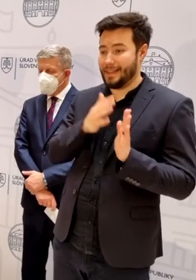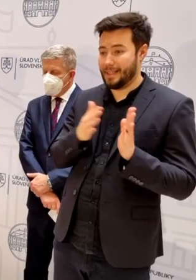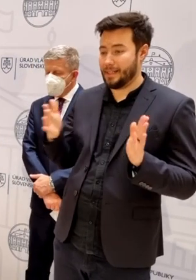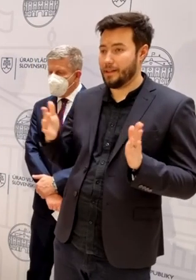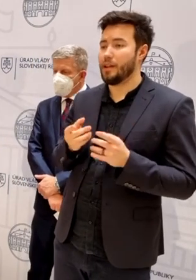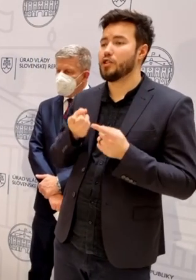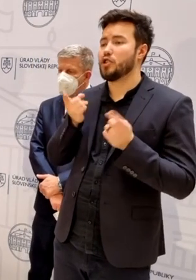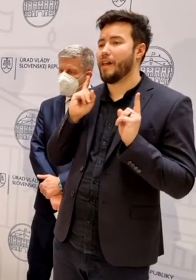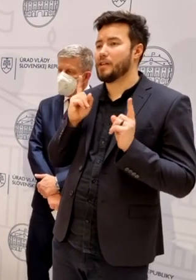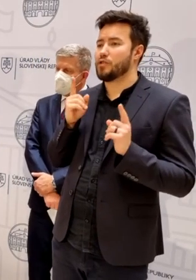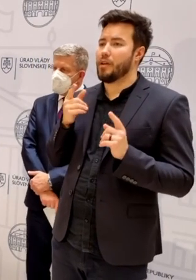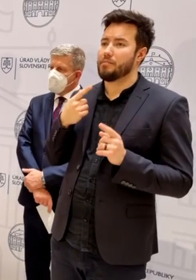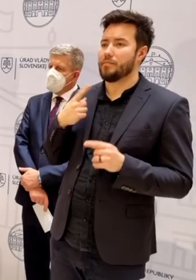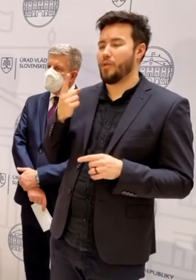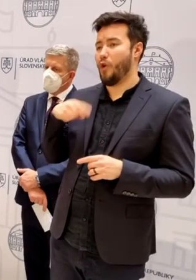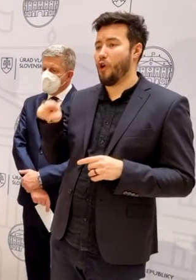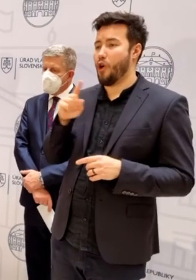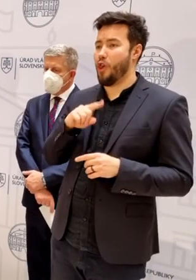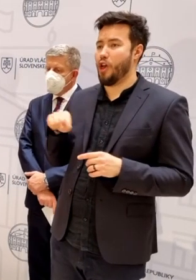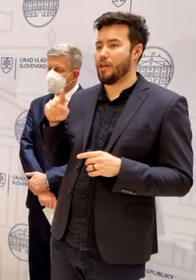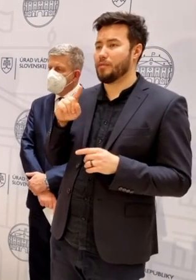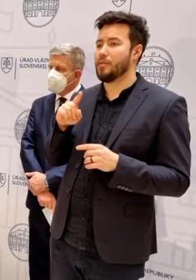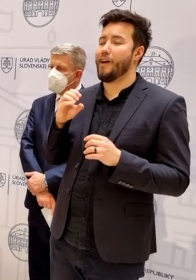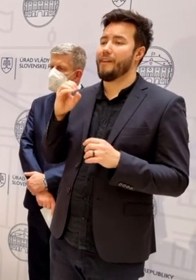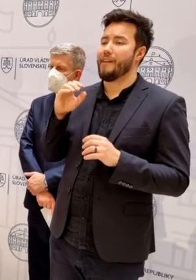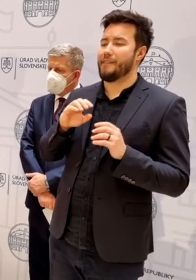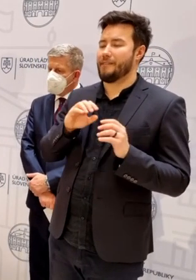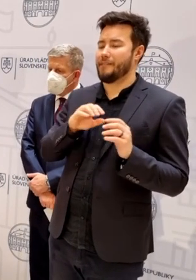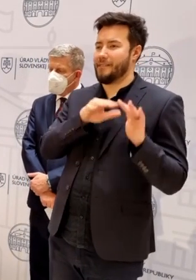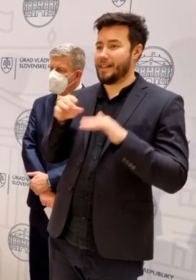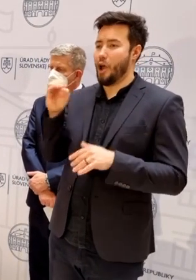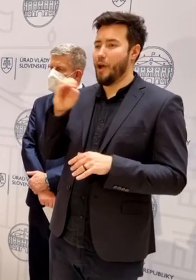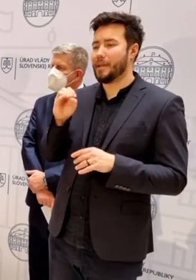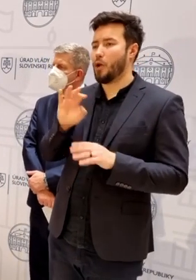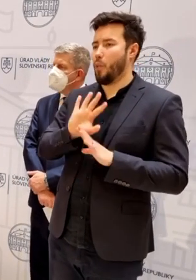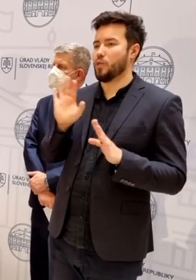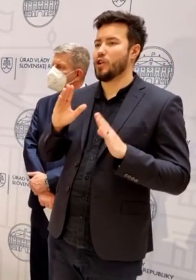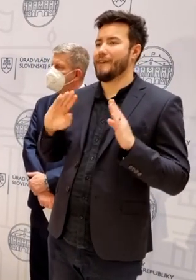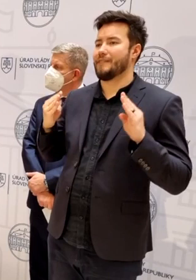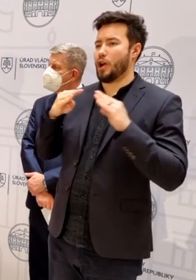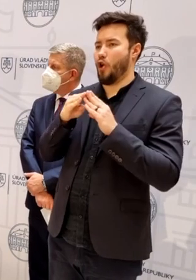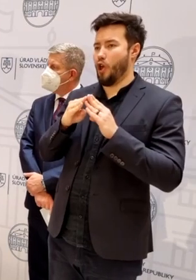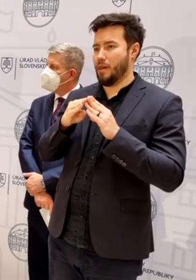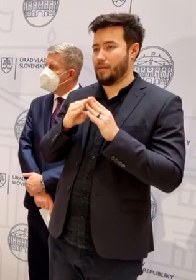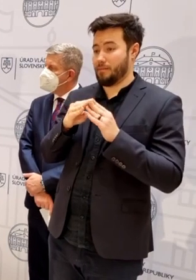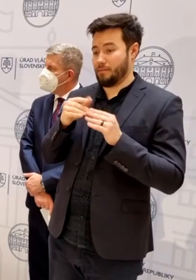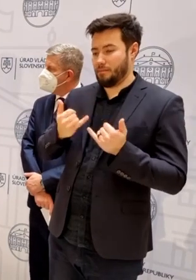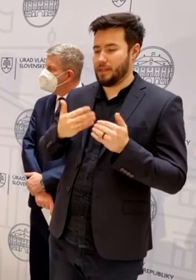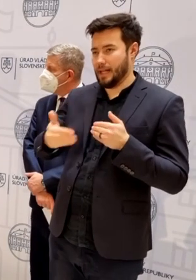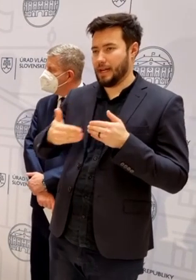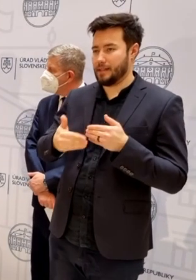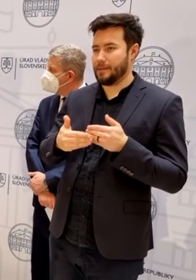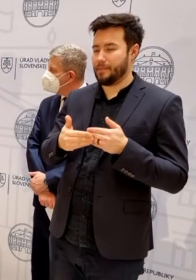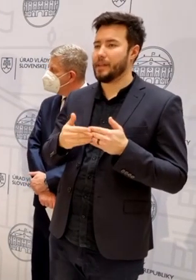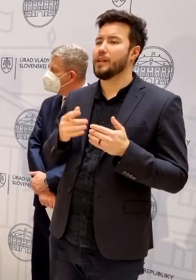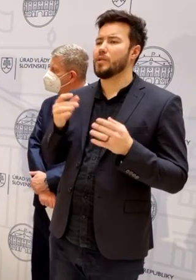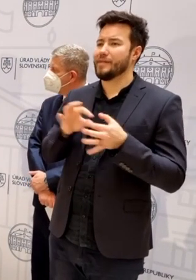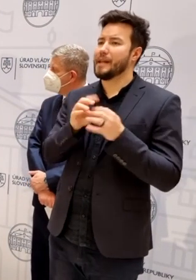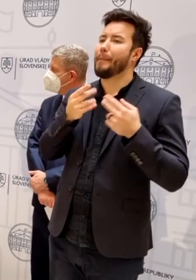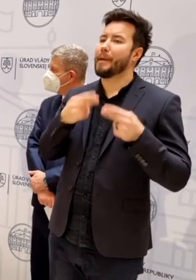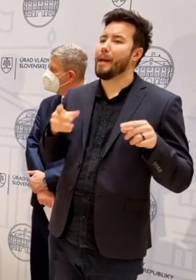nachádzame niekde okolo vrcholu vlny Omikron, čo sa týka počtu prípadov infikovaných. s